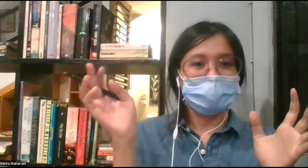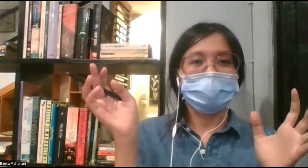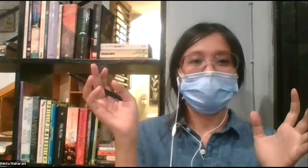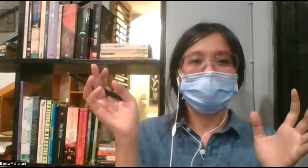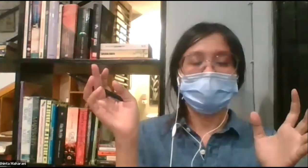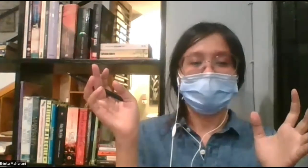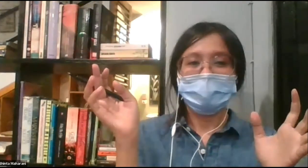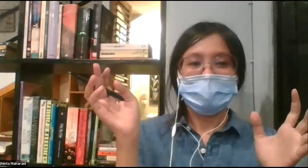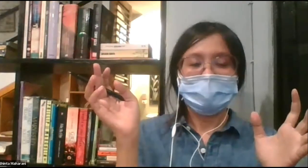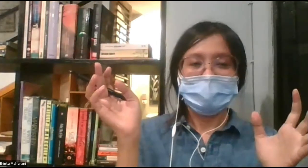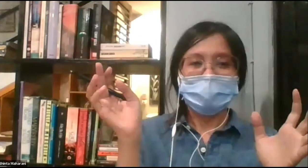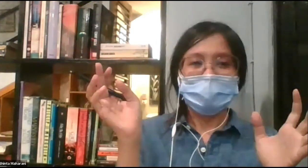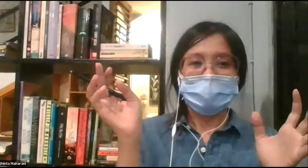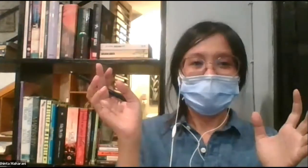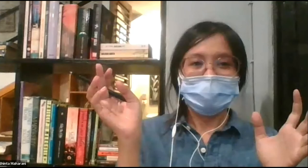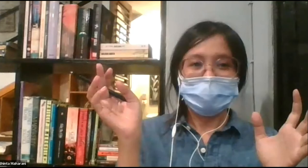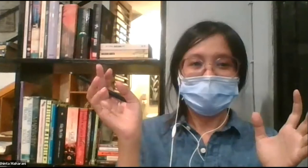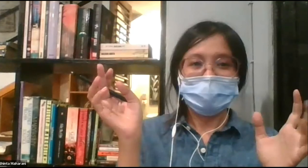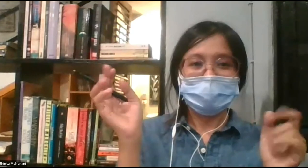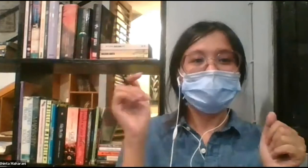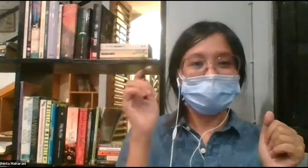jargonistik.